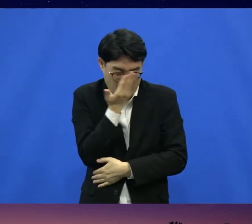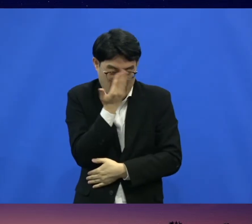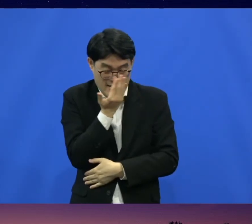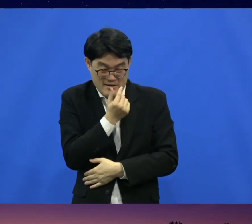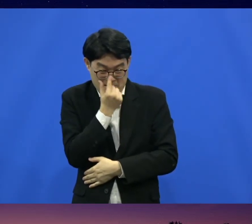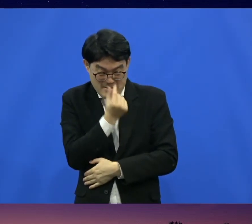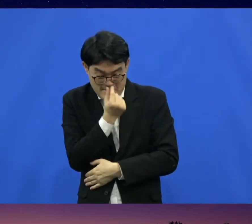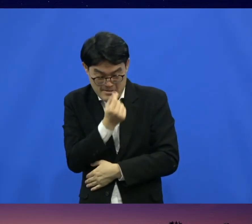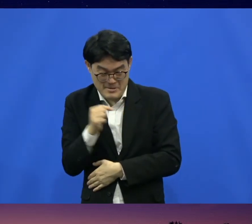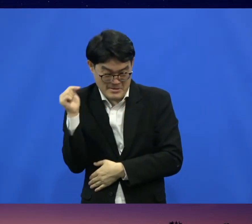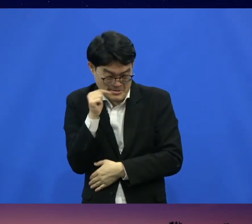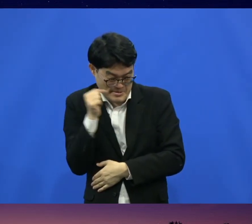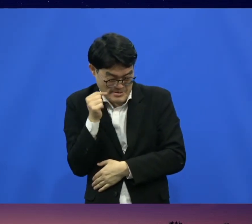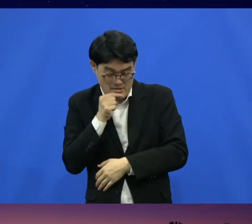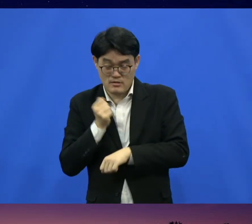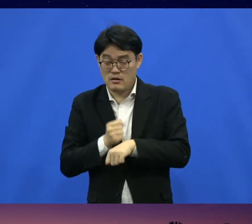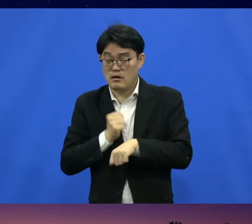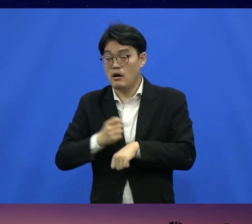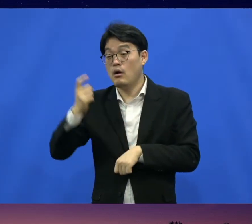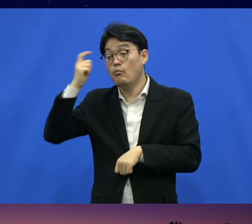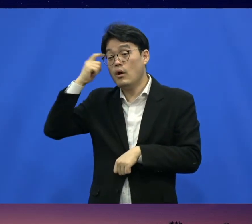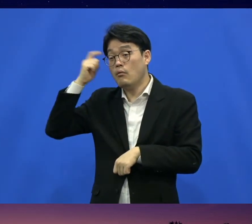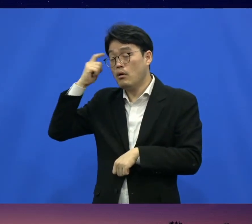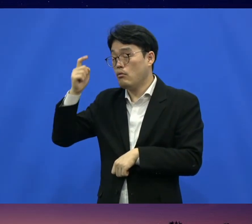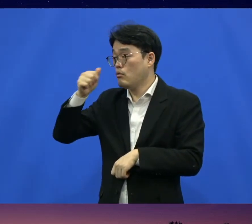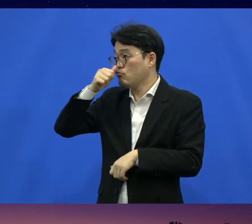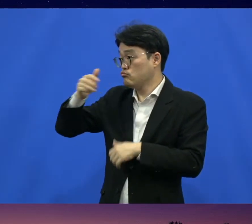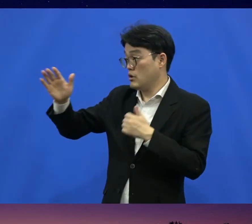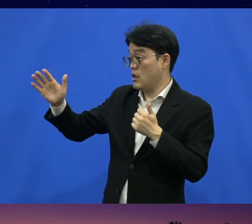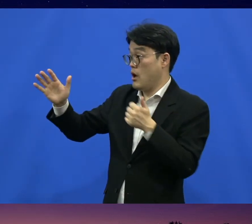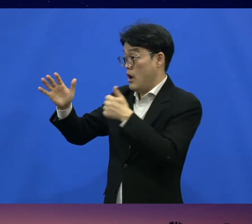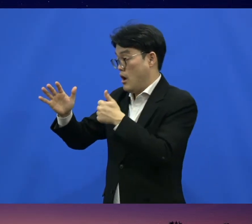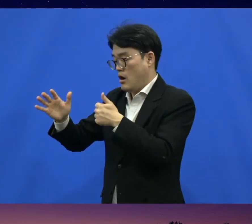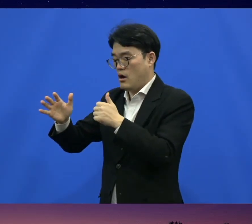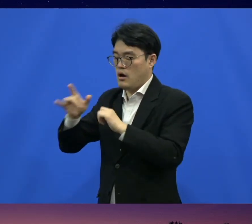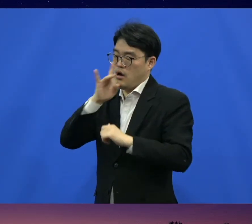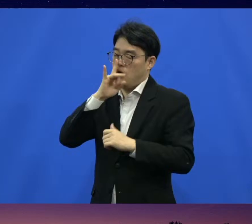인간을 보호하기, 죄인을 보호하기 위한 하나님의 특별한 방식이에요.